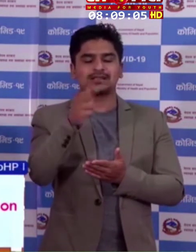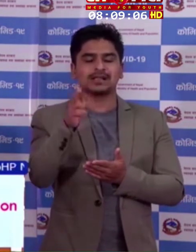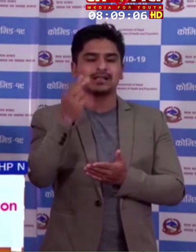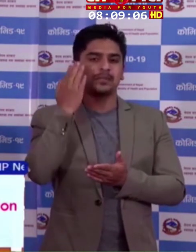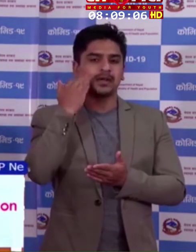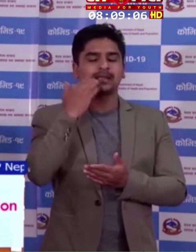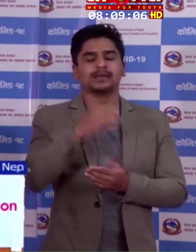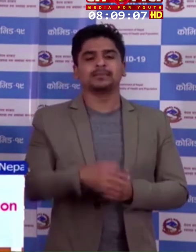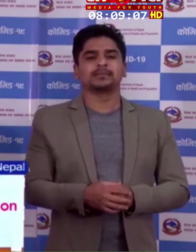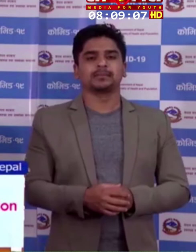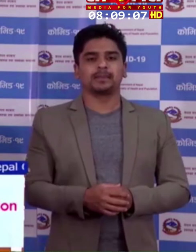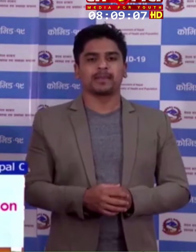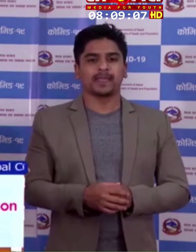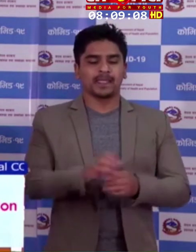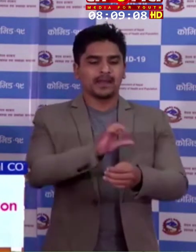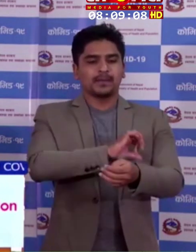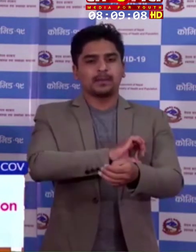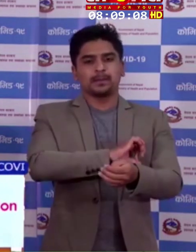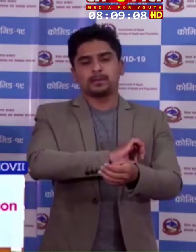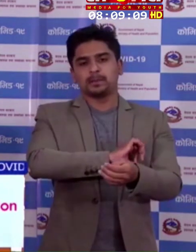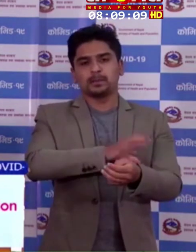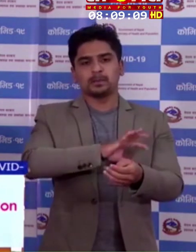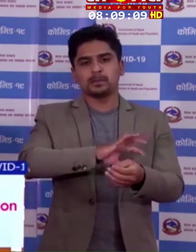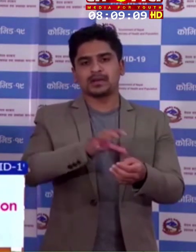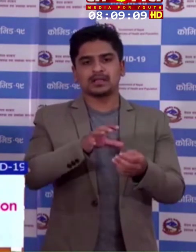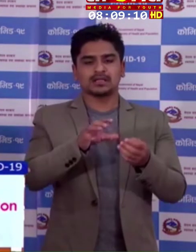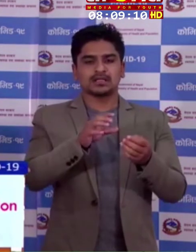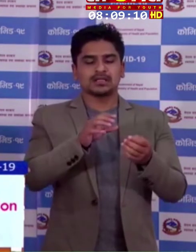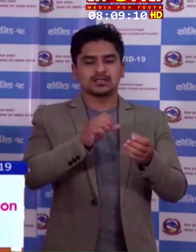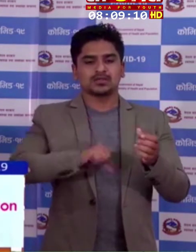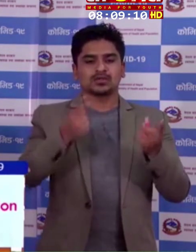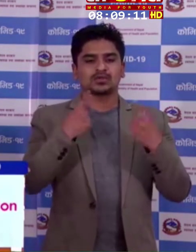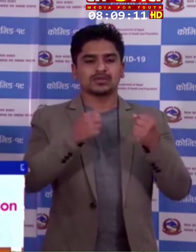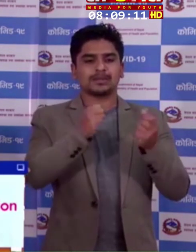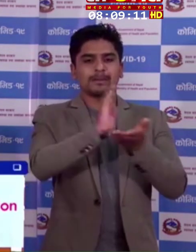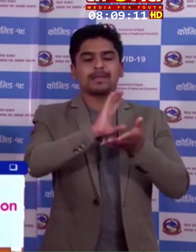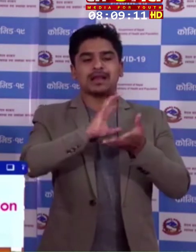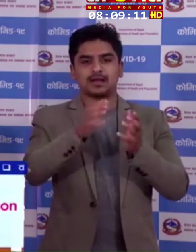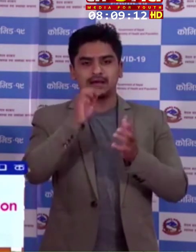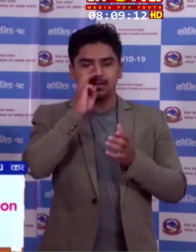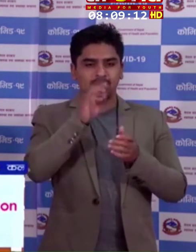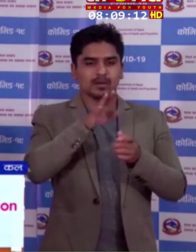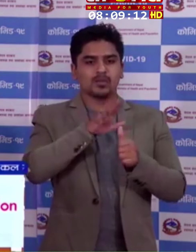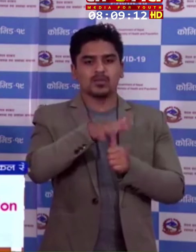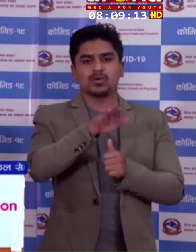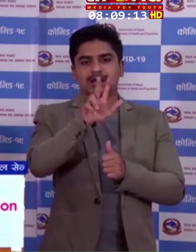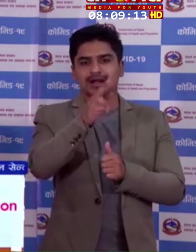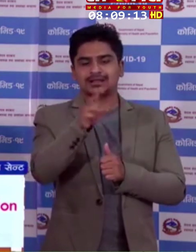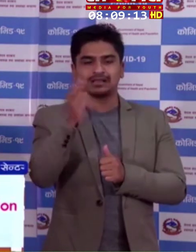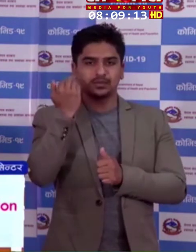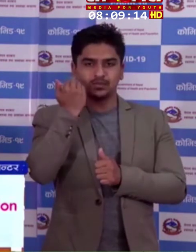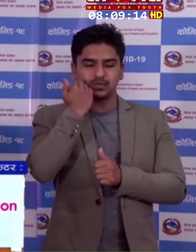महिला। प्रादेशिक जनस्वास्थ्य प्रयोगशाला विराटनगरमा मोरङका 8